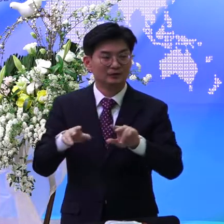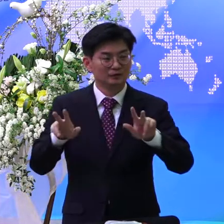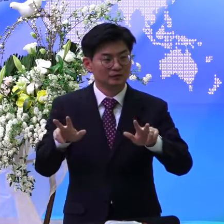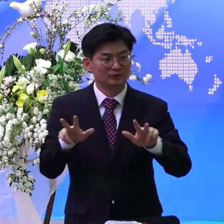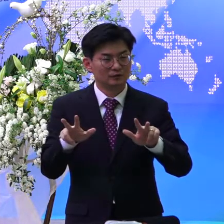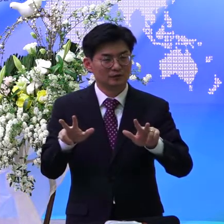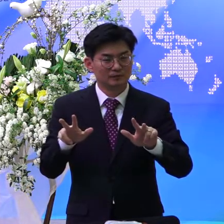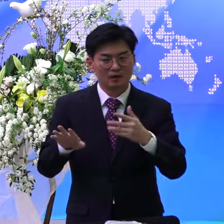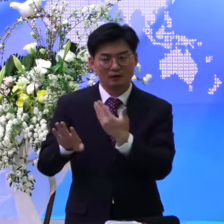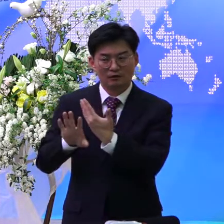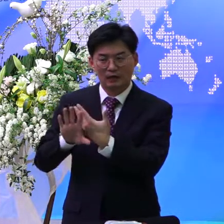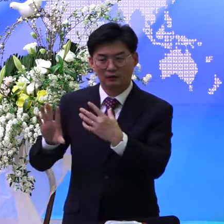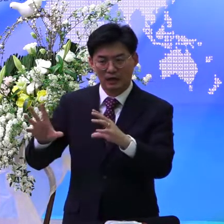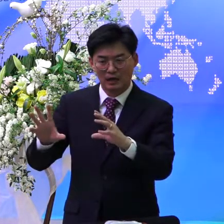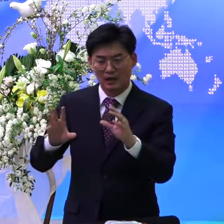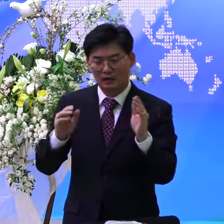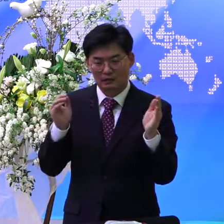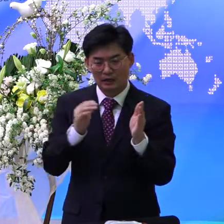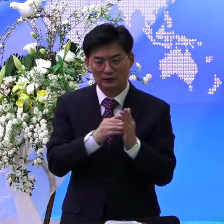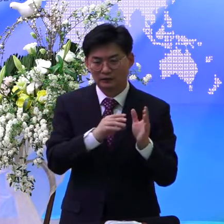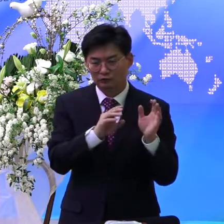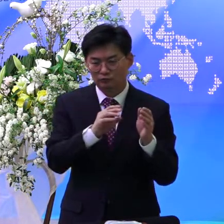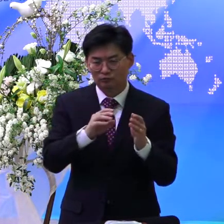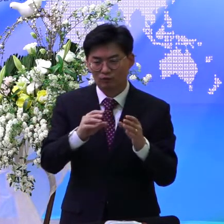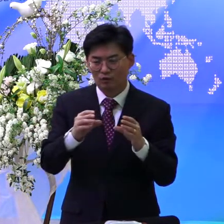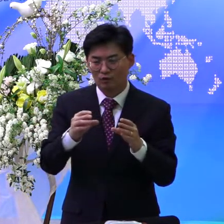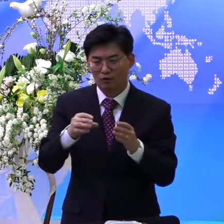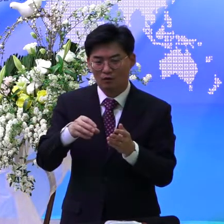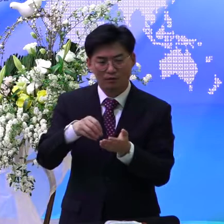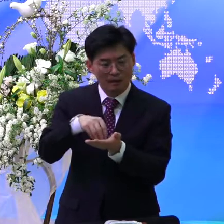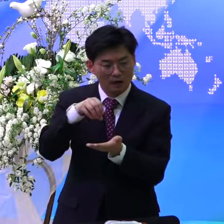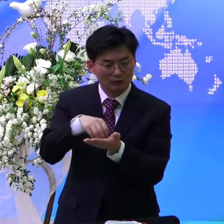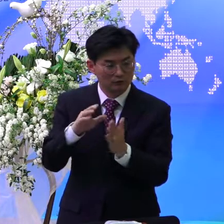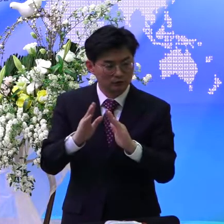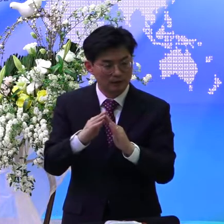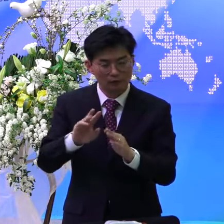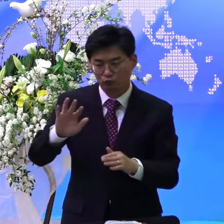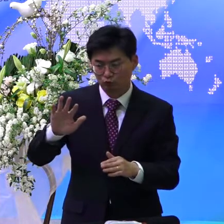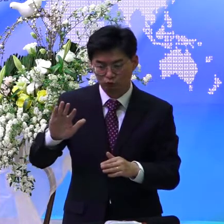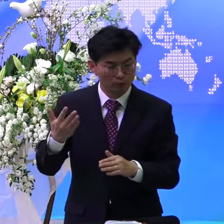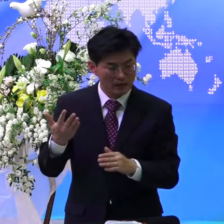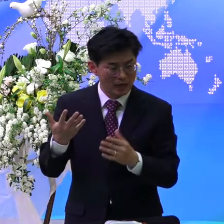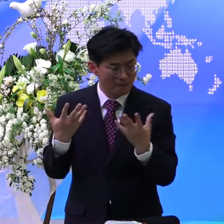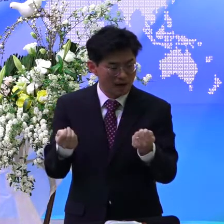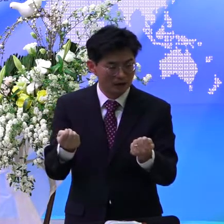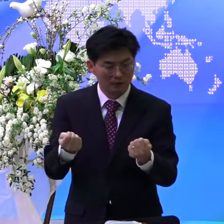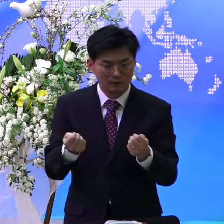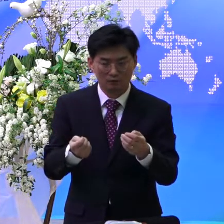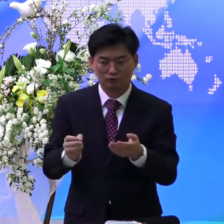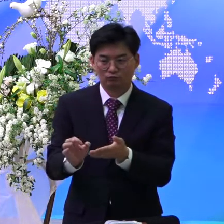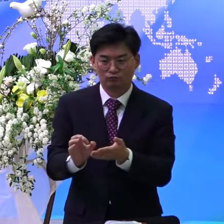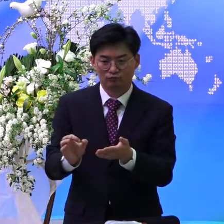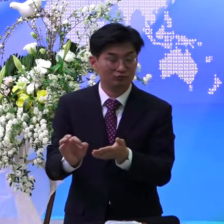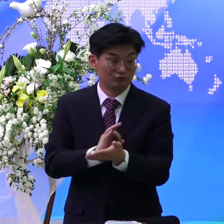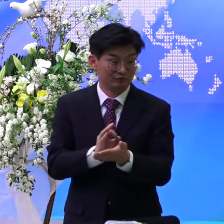지금은 해외에 있는 지점까지 해서 약 900개가 되는 가맹점을 두었는데 이 김학영